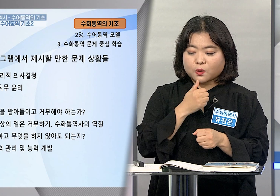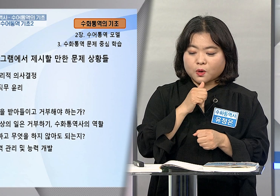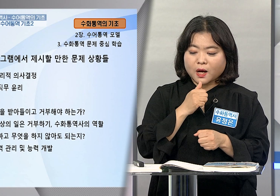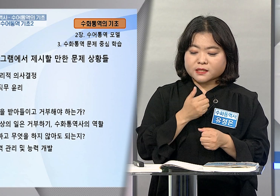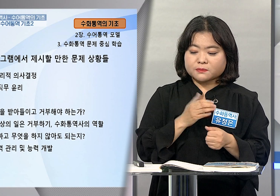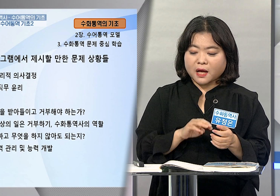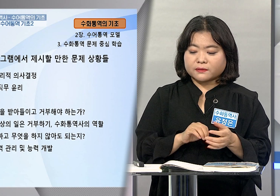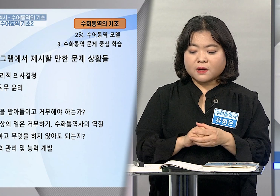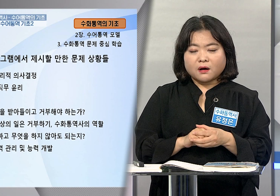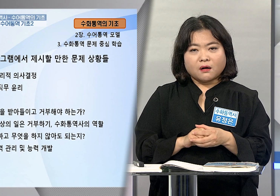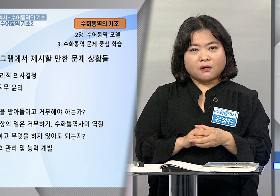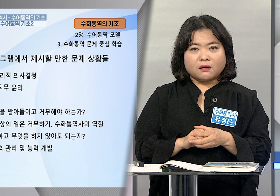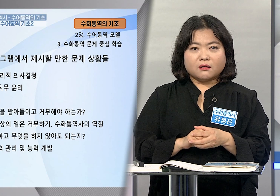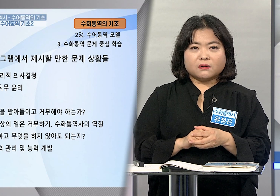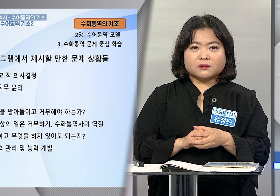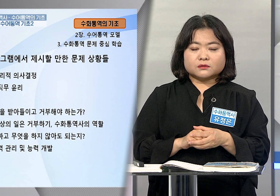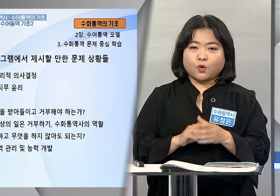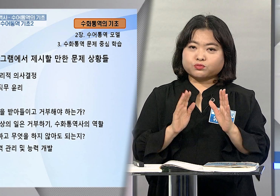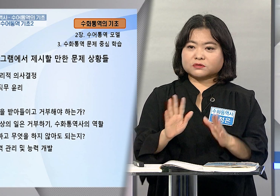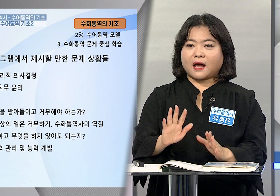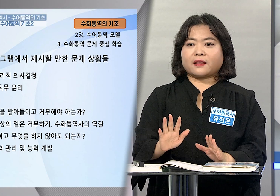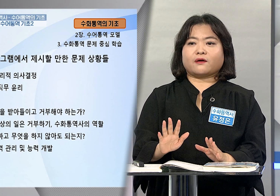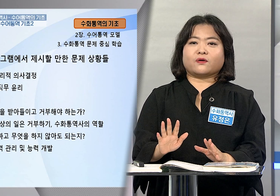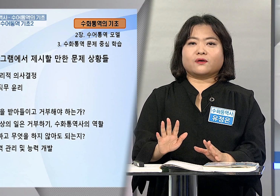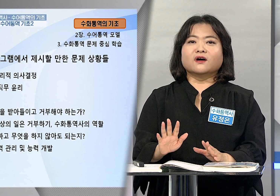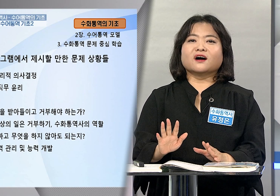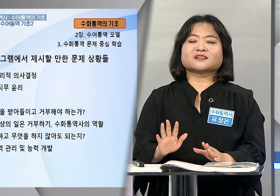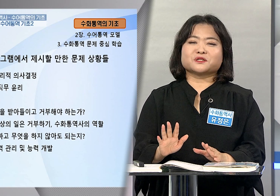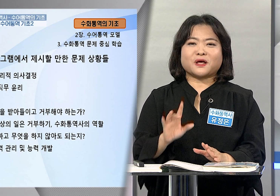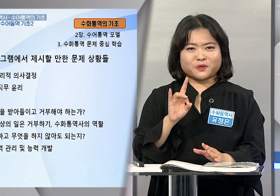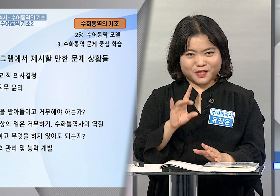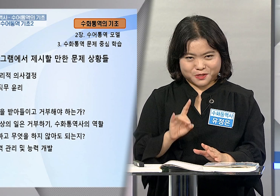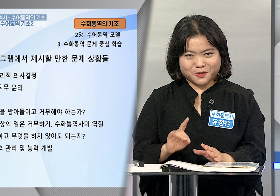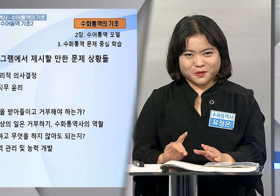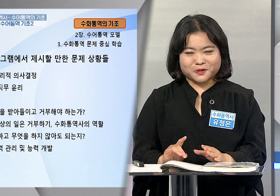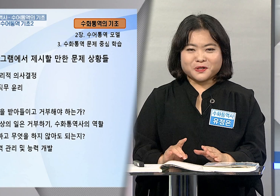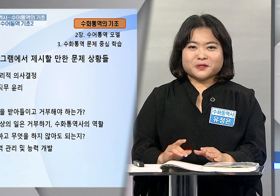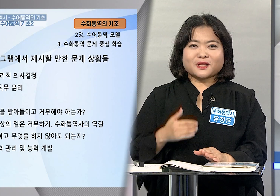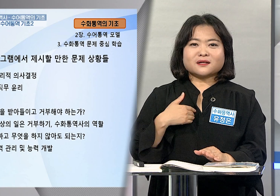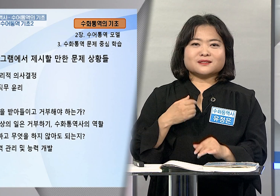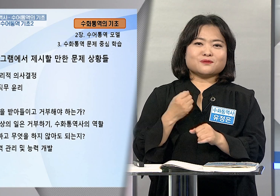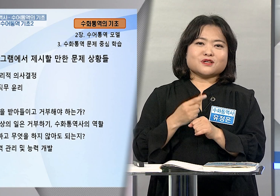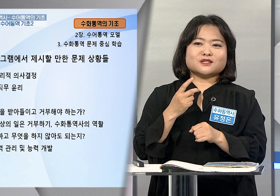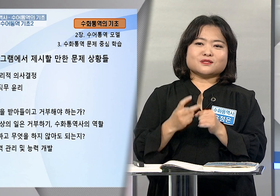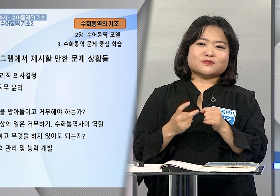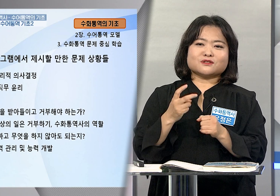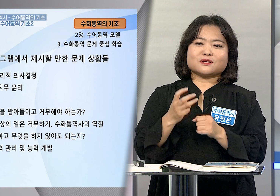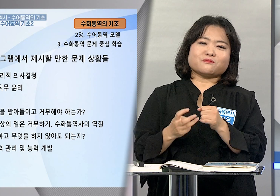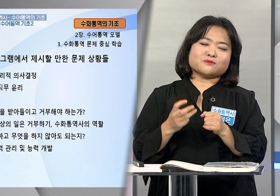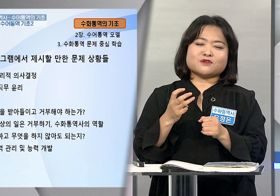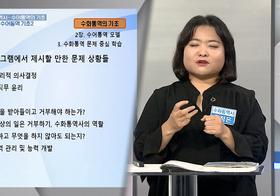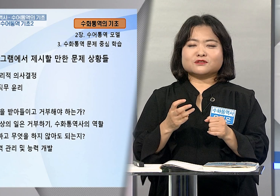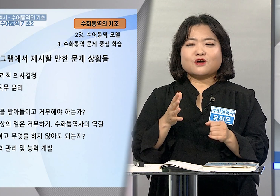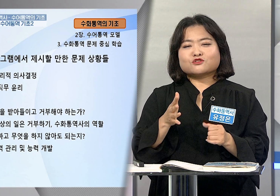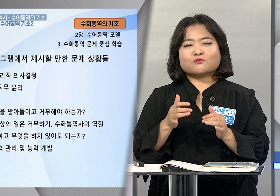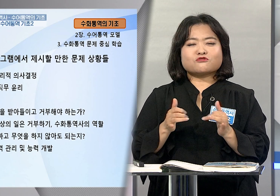하고 하지만 공부를 안 해요. 그러면 안 되겠죠. 나는 이미 20년, 30년